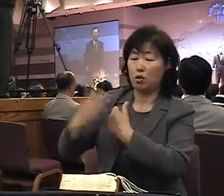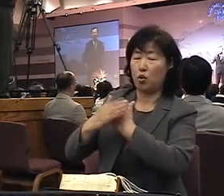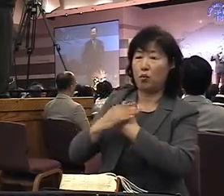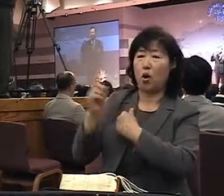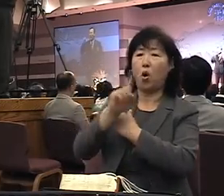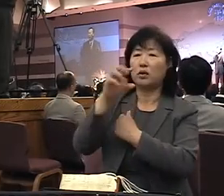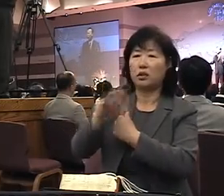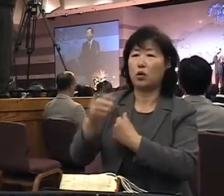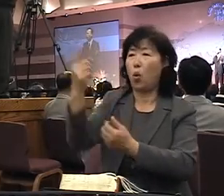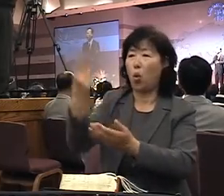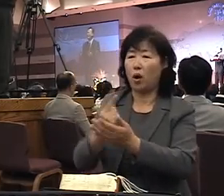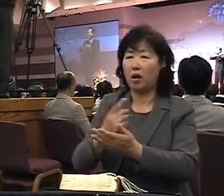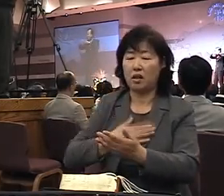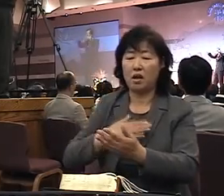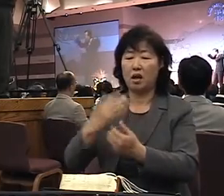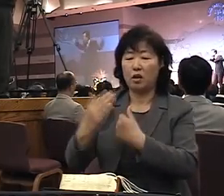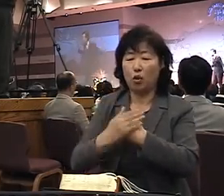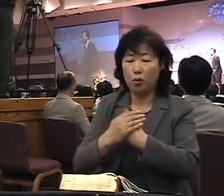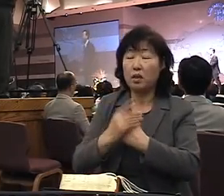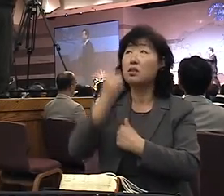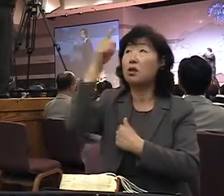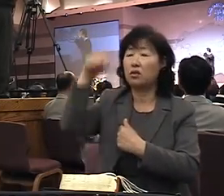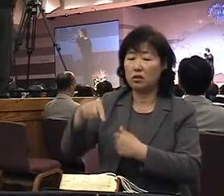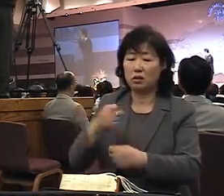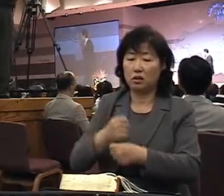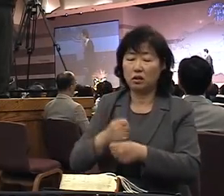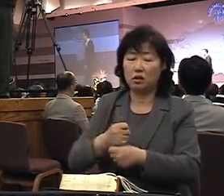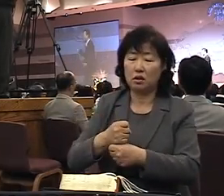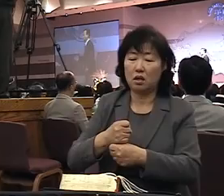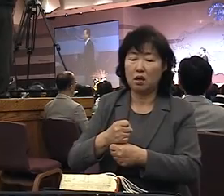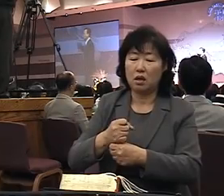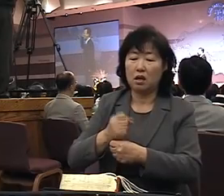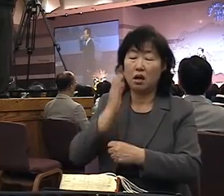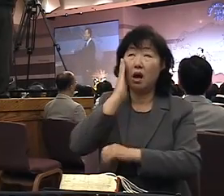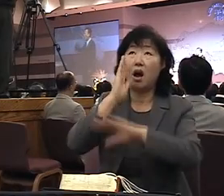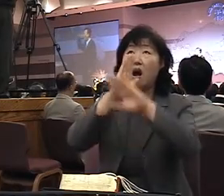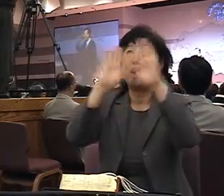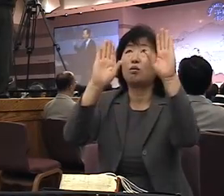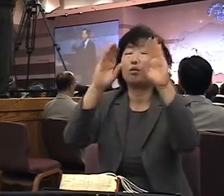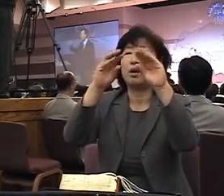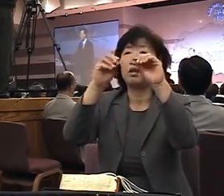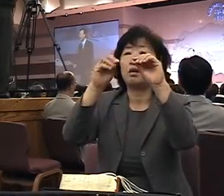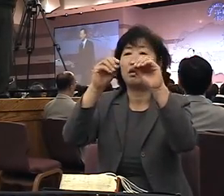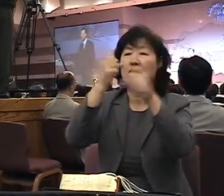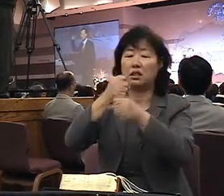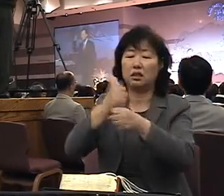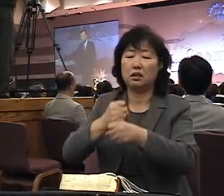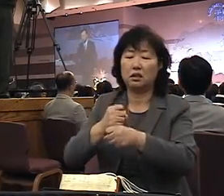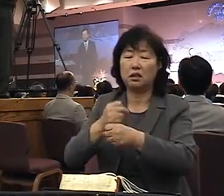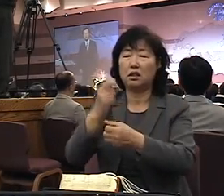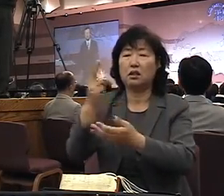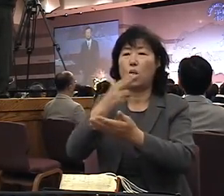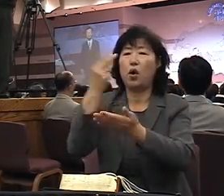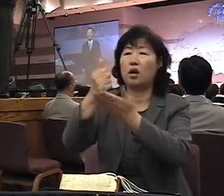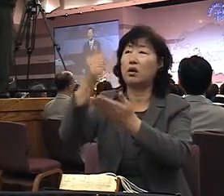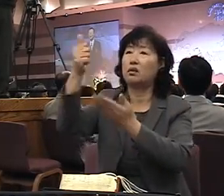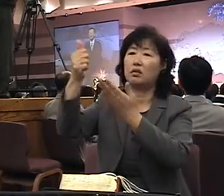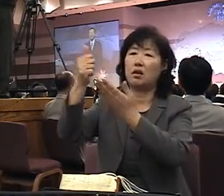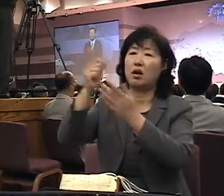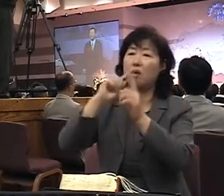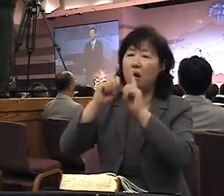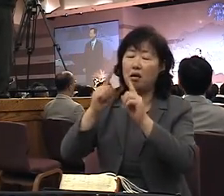어디서 올까? 나의 도움은 이 천지를, 하늘과 땅을 지으신 여호와에게서로다라는 것을 믿으시기를